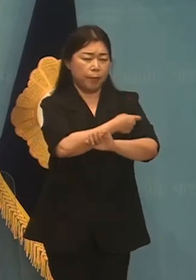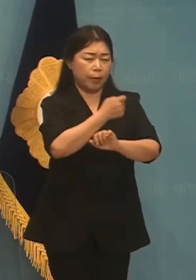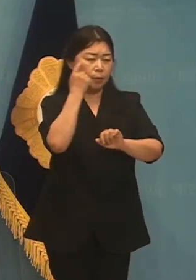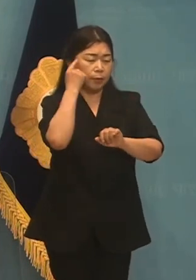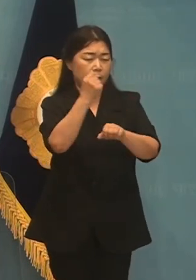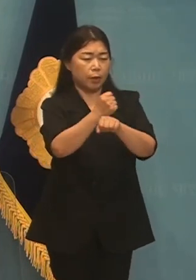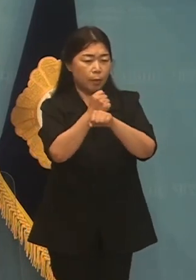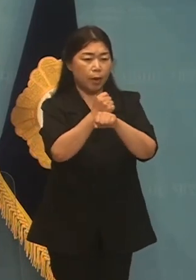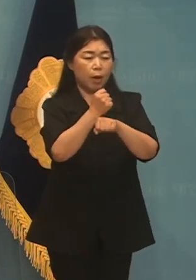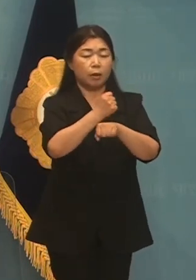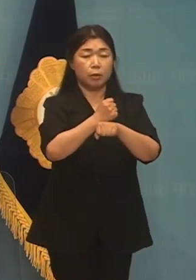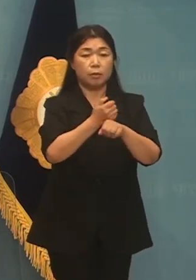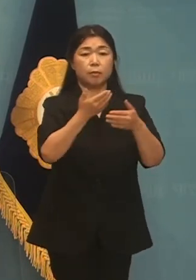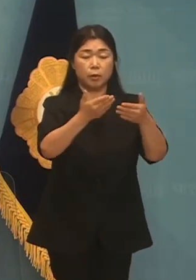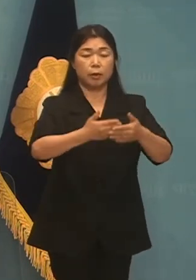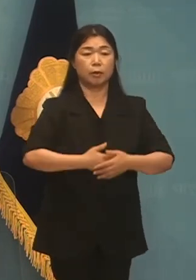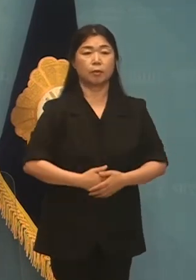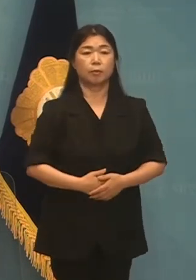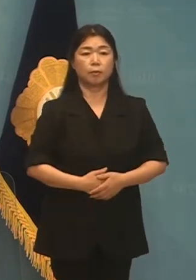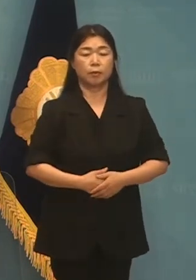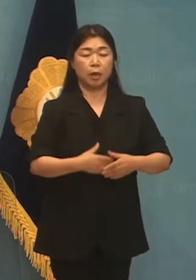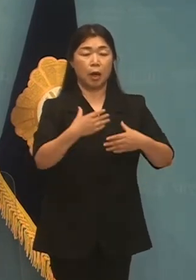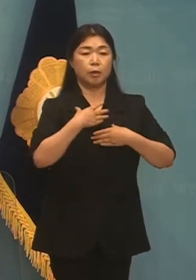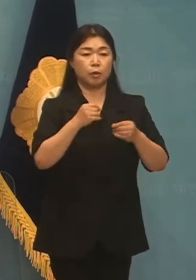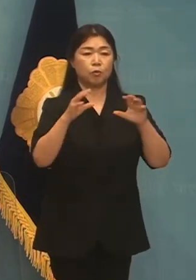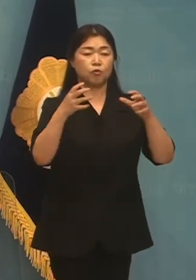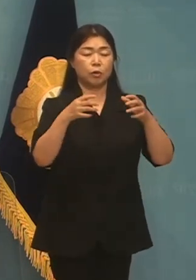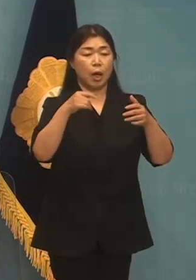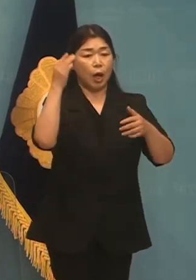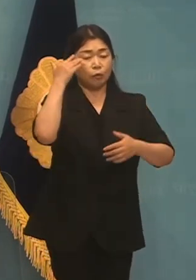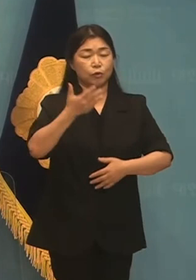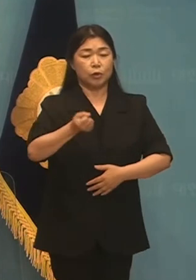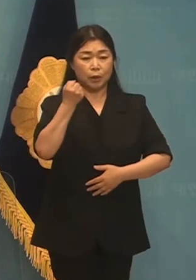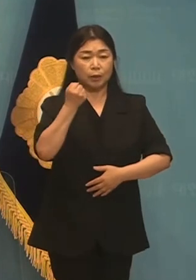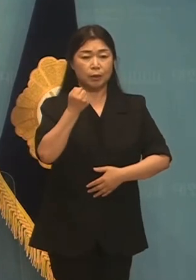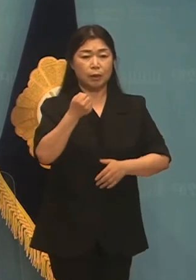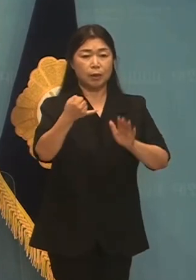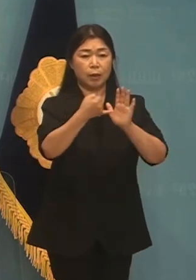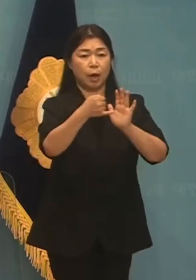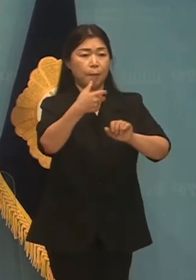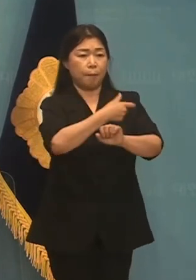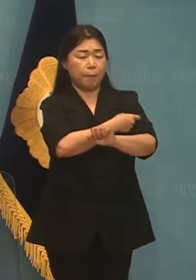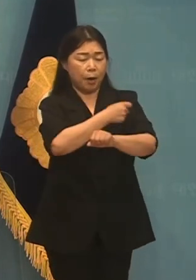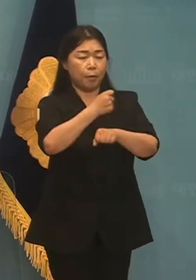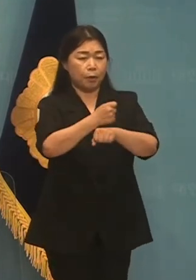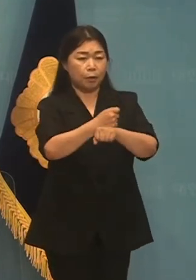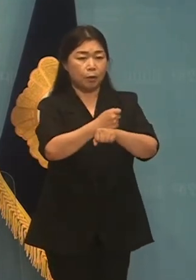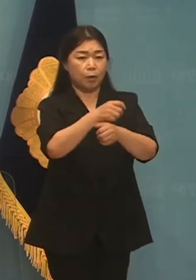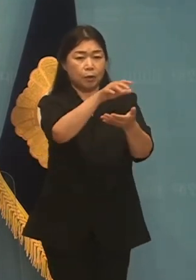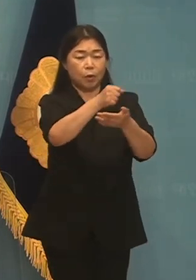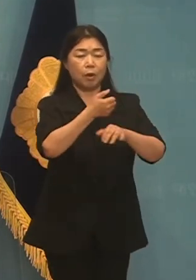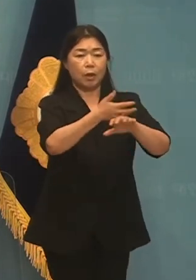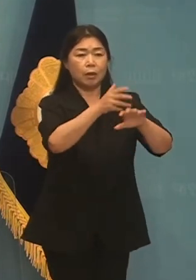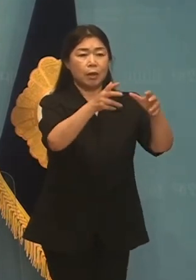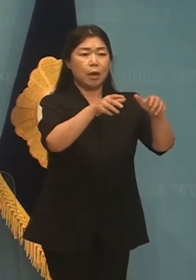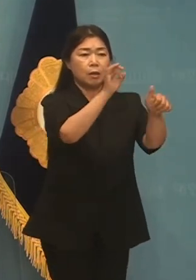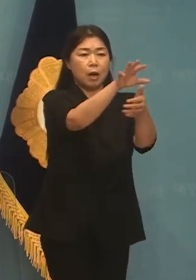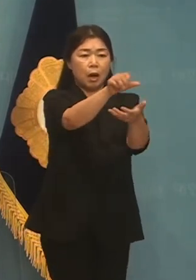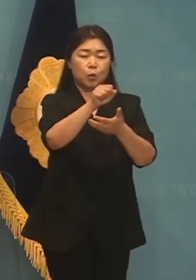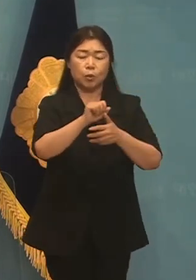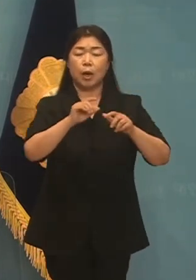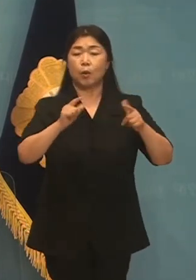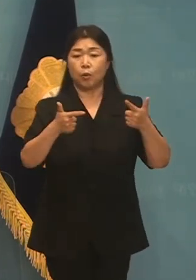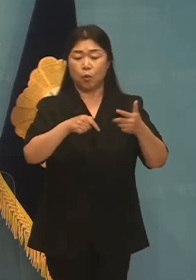속도를 높이겠습니다. 안정적인 국산 백신 개발을 통해서 해외사에 의존하지 않고도